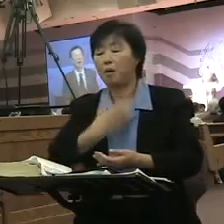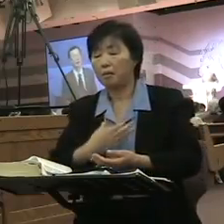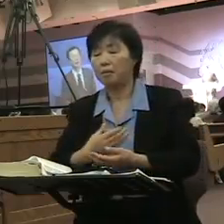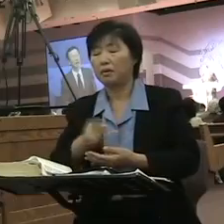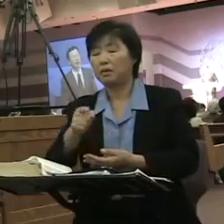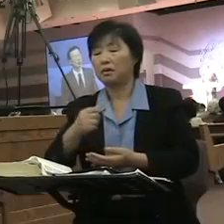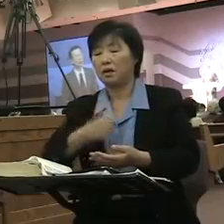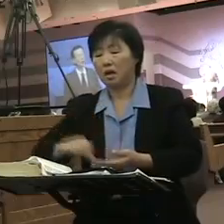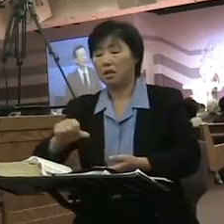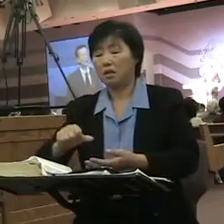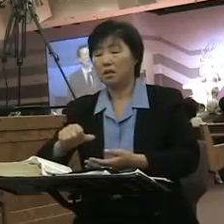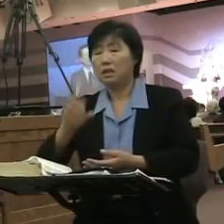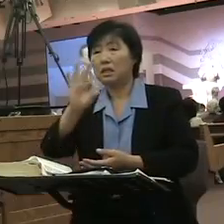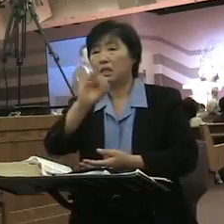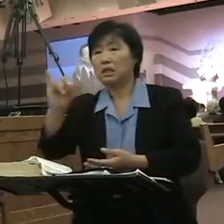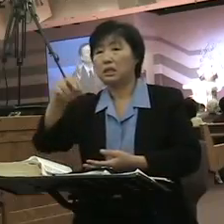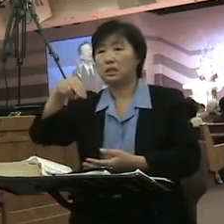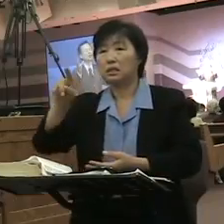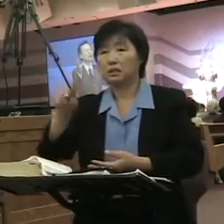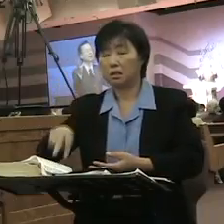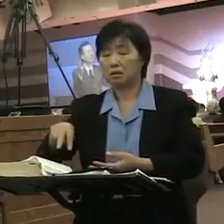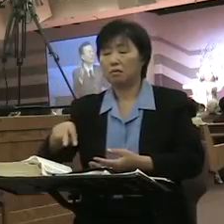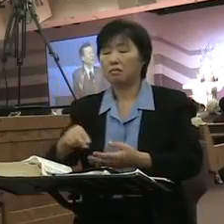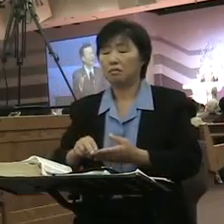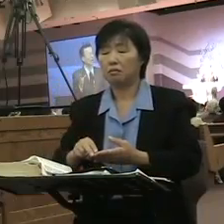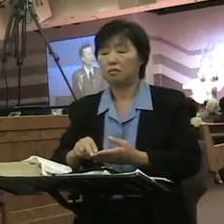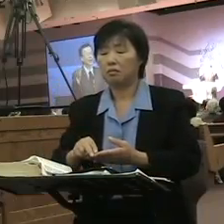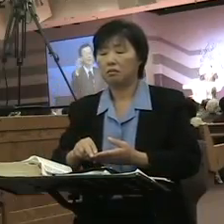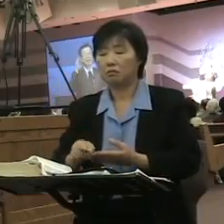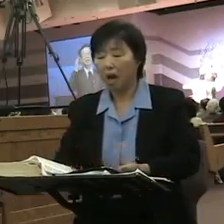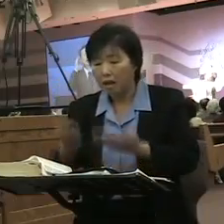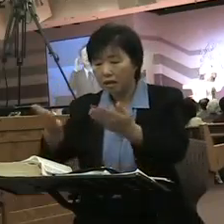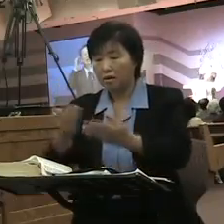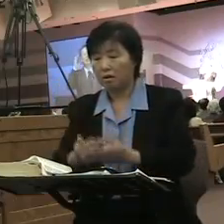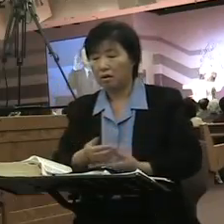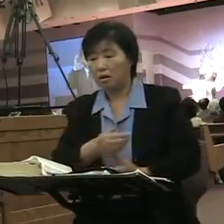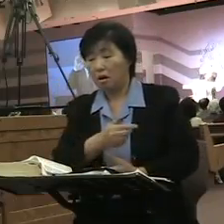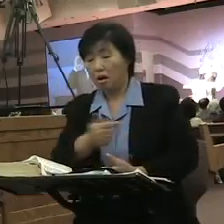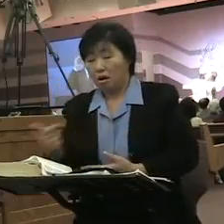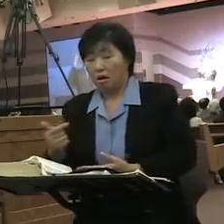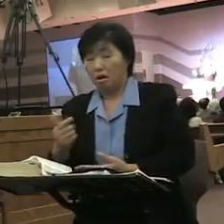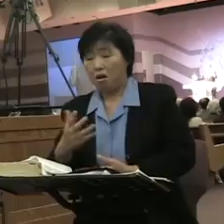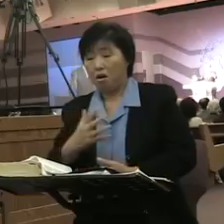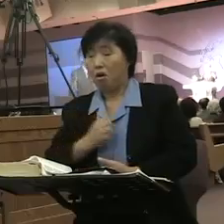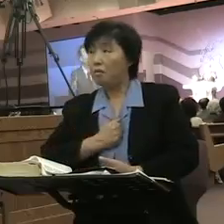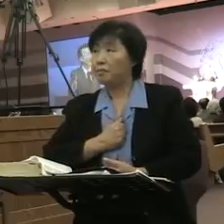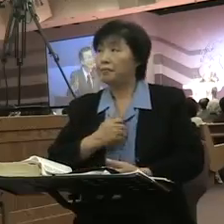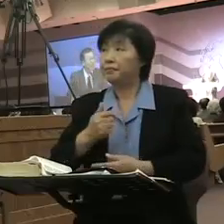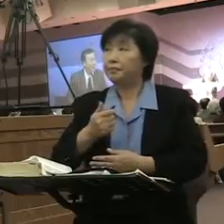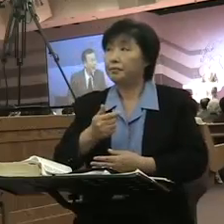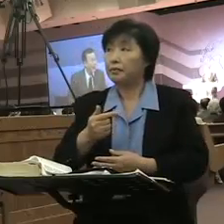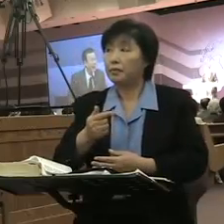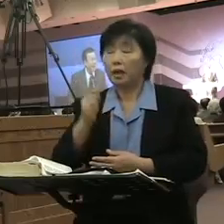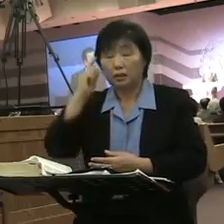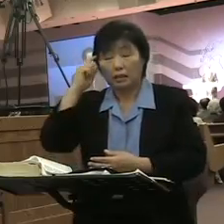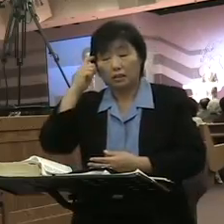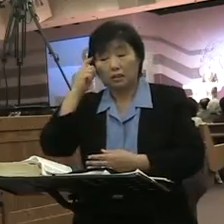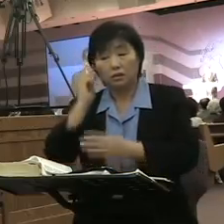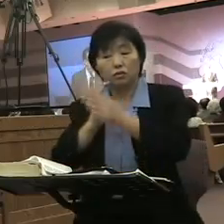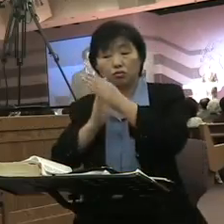아브라함이 그의 아들 이삭을 죽인다는 것은 너무나 끔찍한 일입니다. 우리의 사상을, 우리의 상상을 초월한 일입니다.